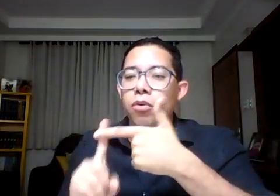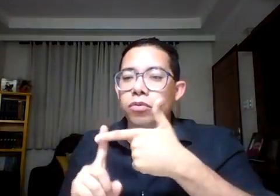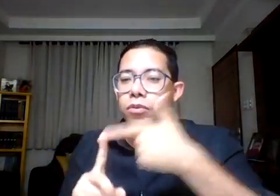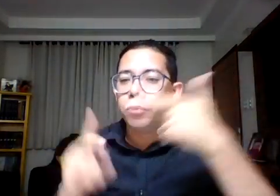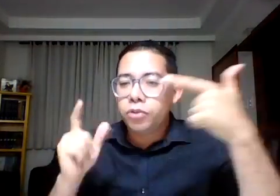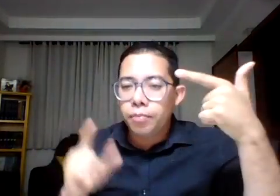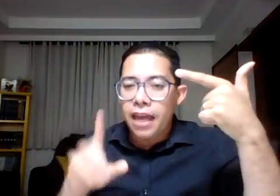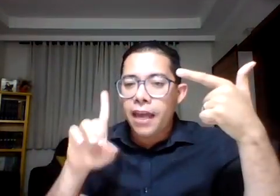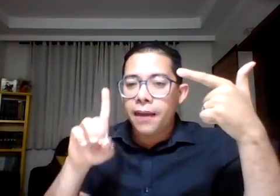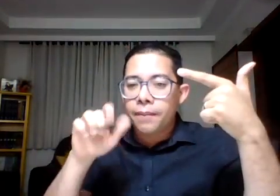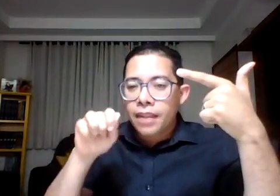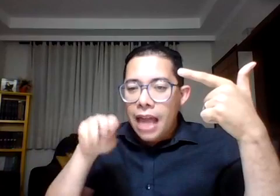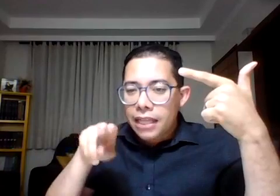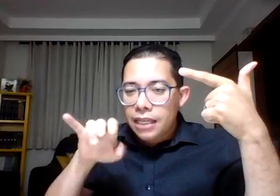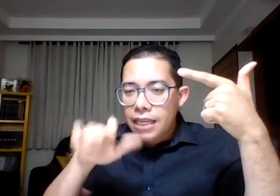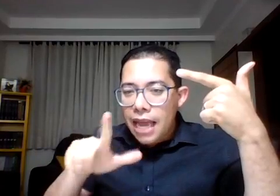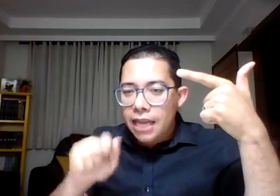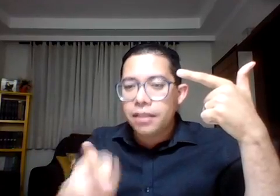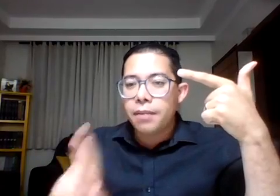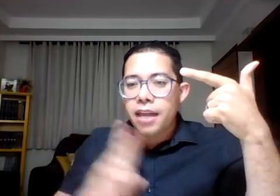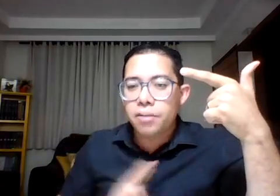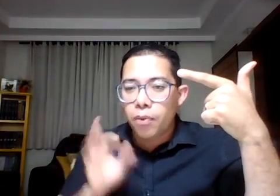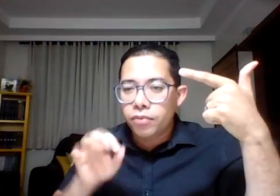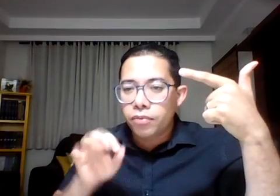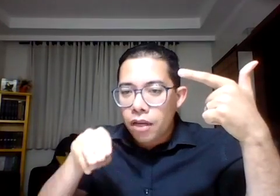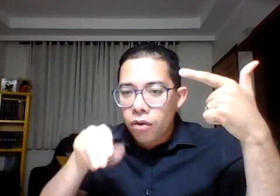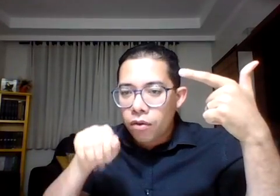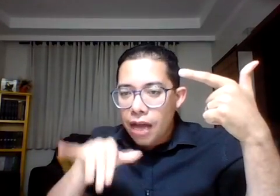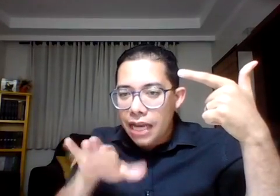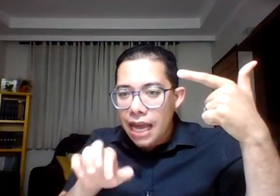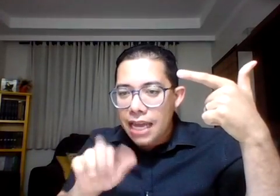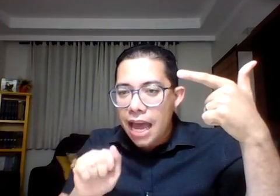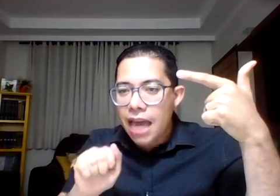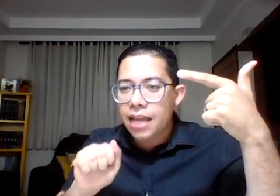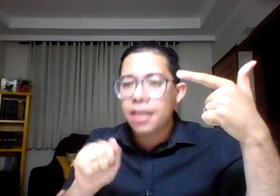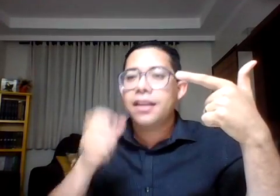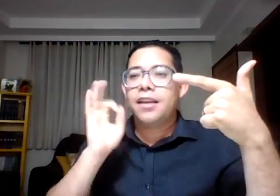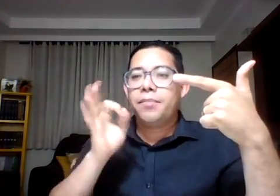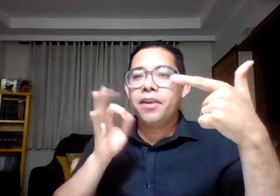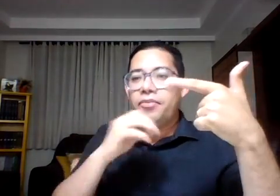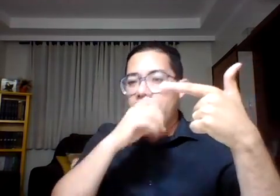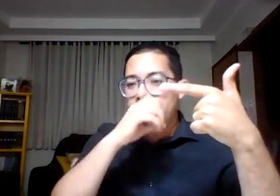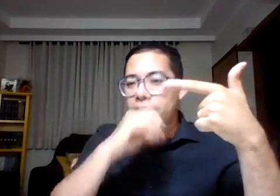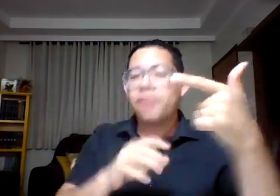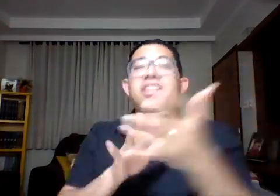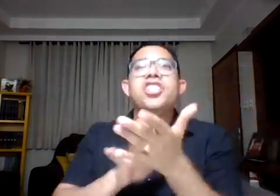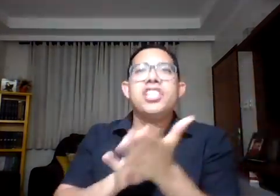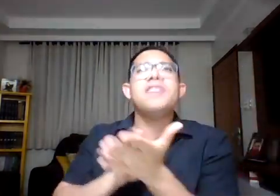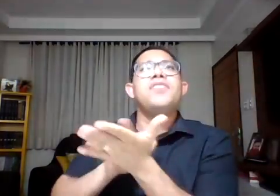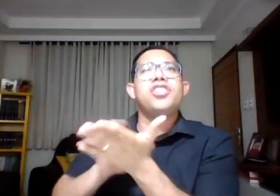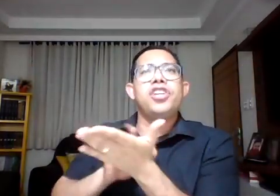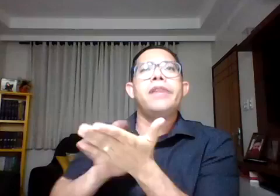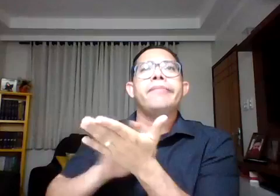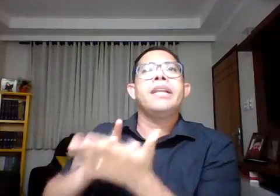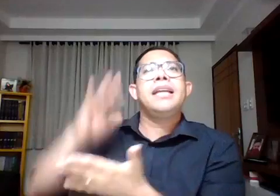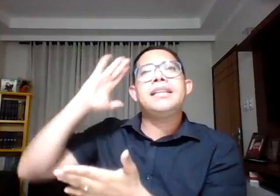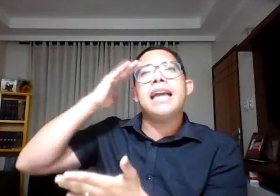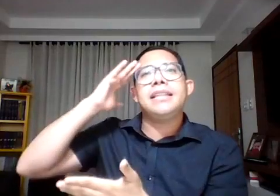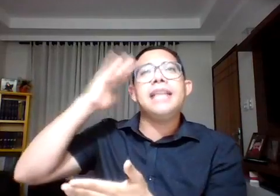segundo? Muito bem. A Daniele também respondeu, a Nayara. Perfeito, né? Fingir que está entendendo.